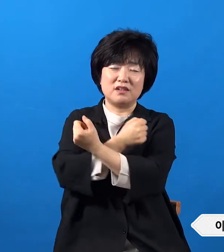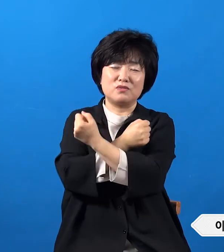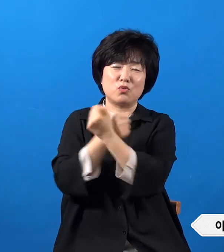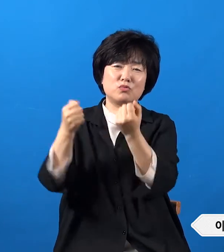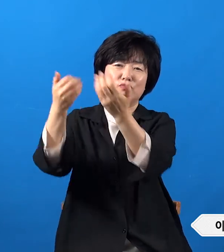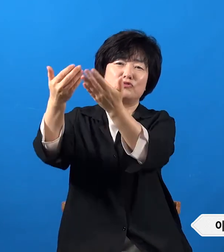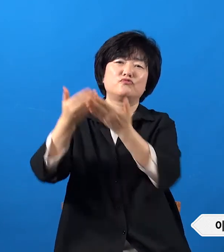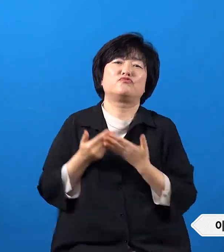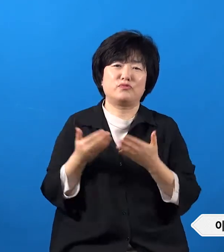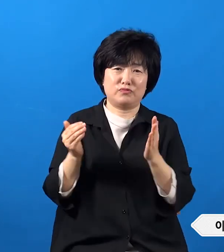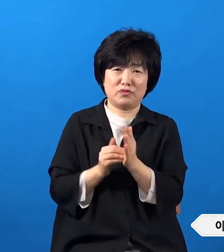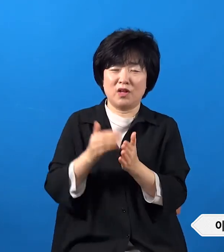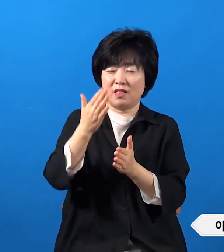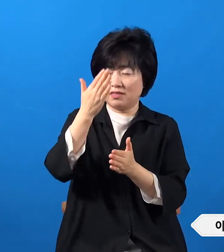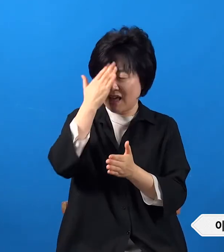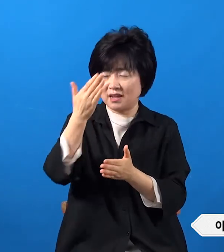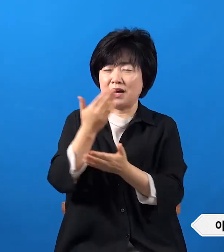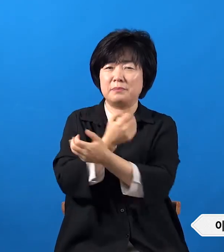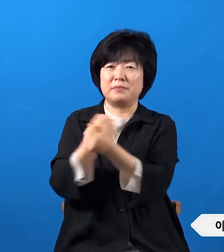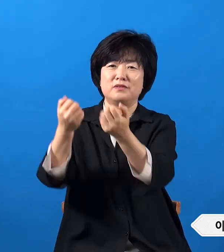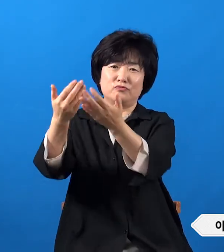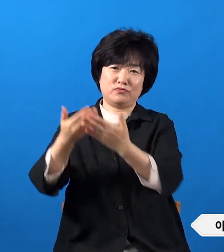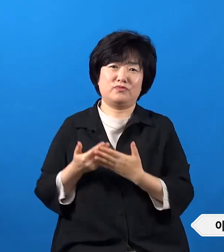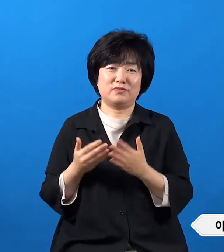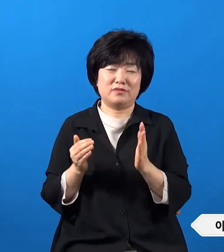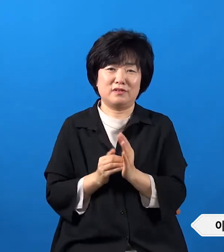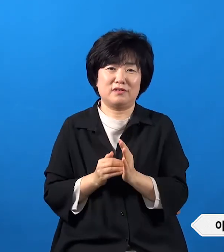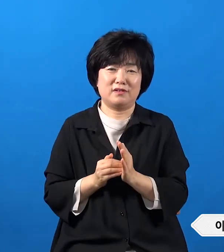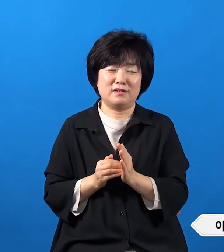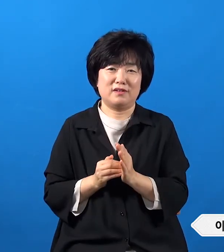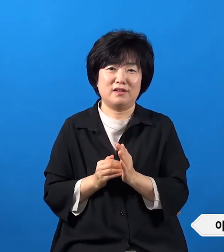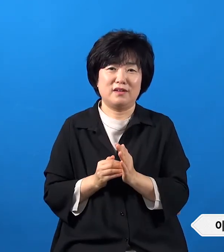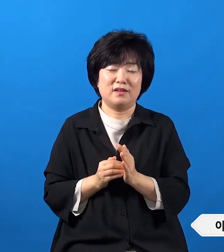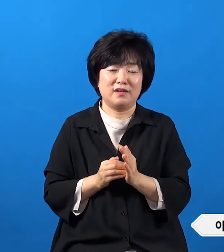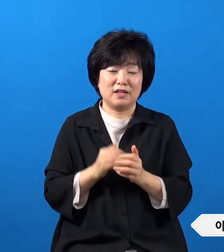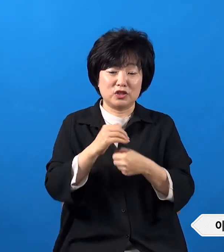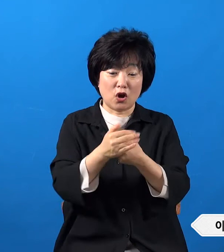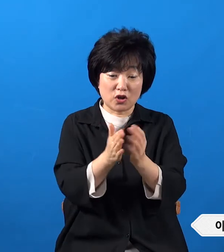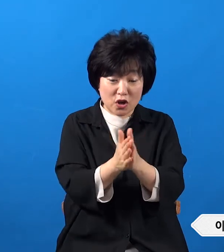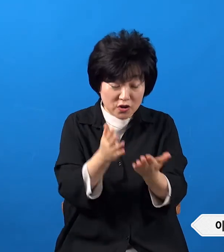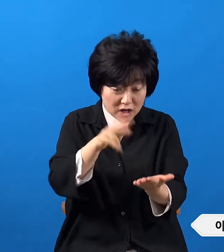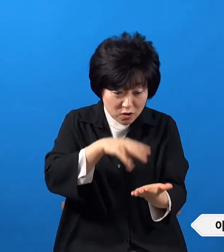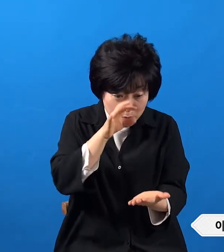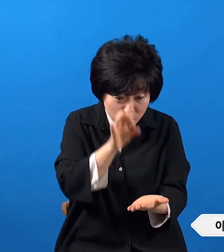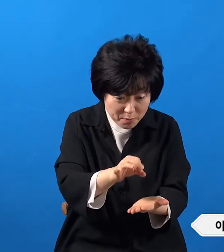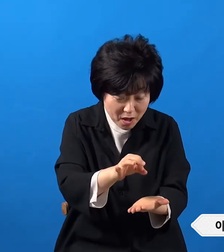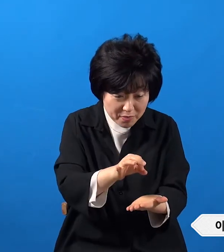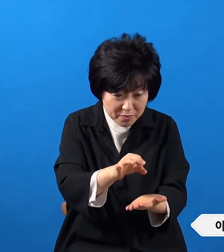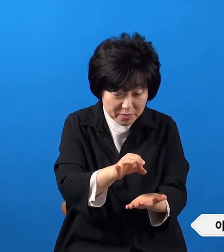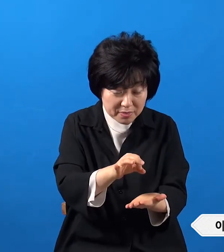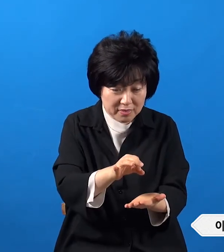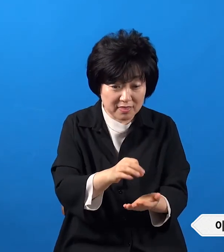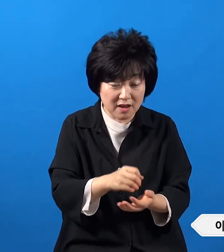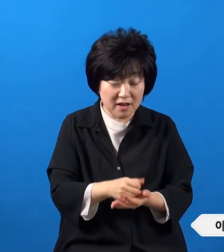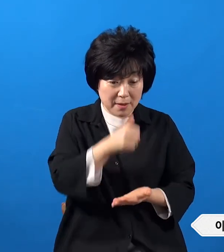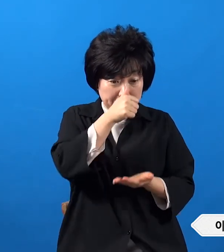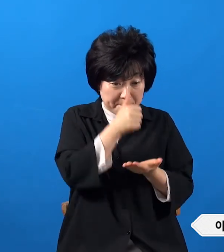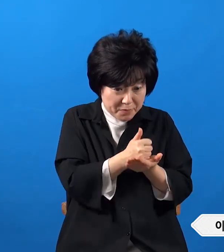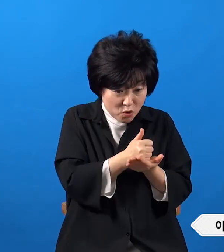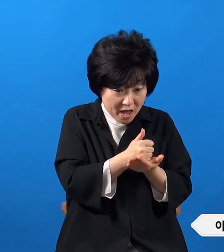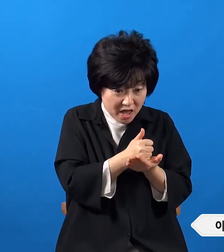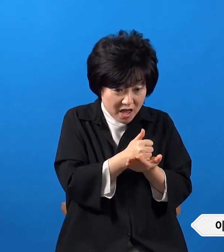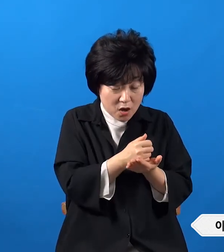것이에요. 여러분, 성경에서 때때로 우리들의 죄가 빚으로 표현됩니다. 빚. 우리의 죄는